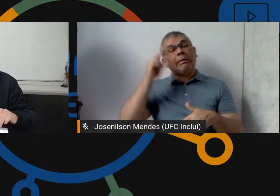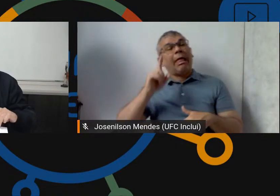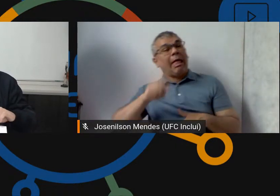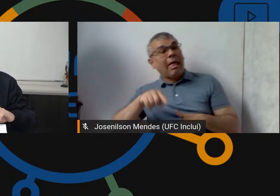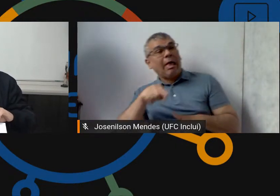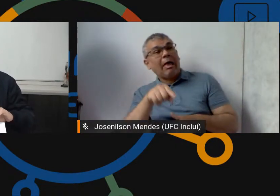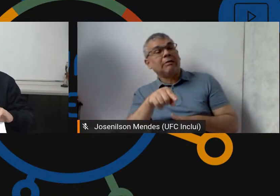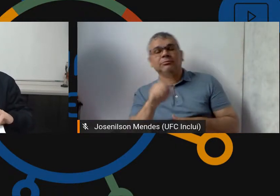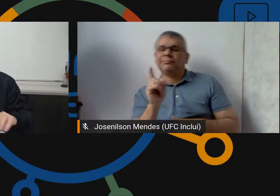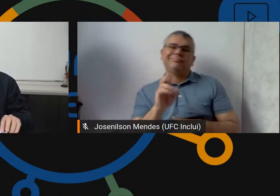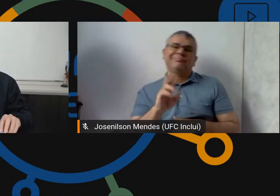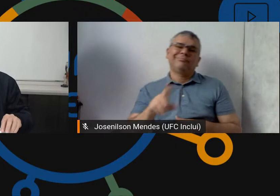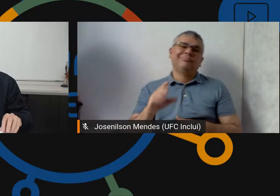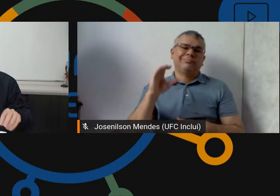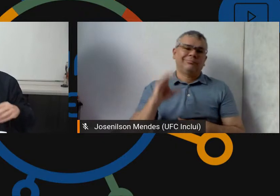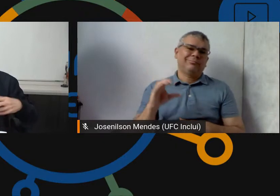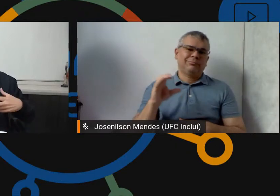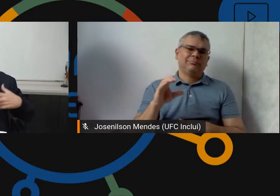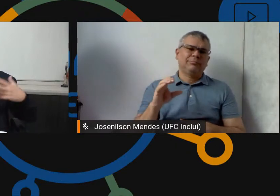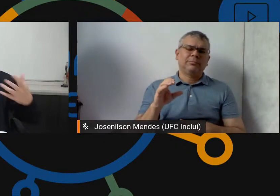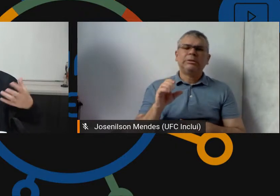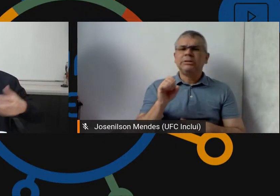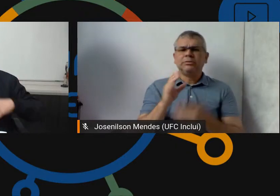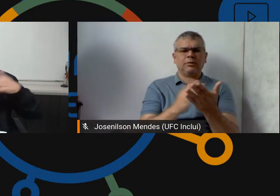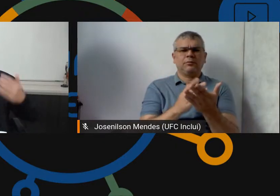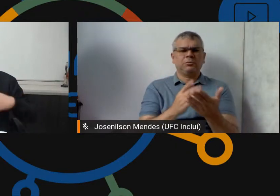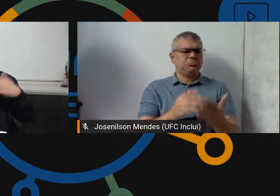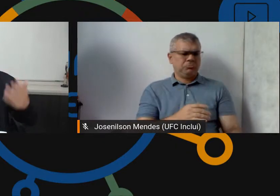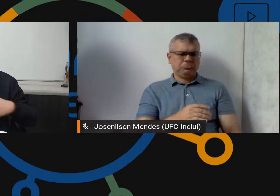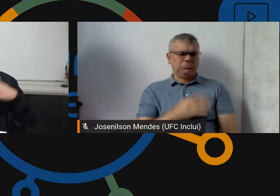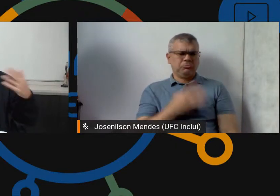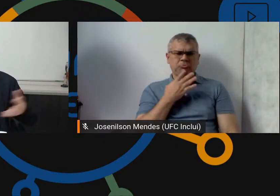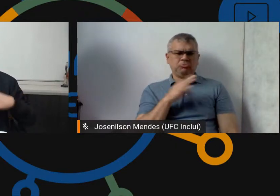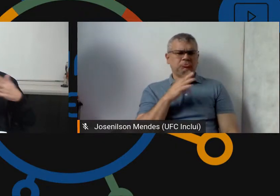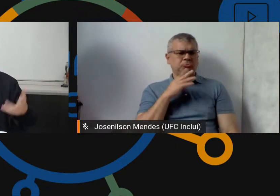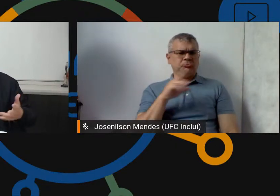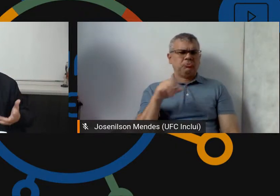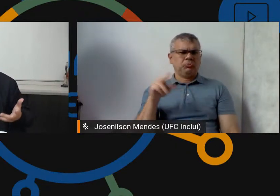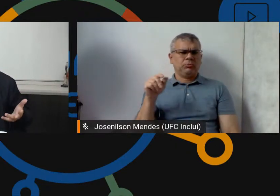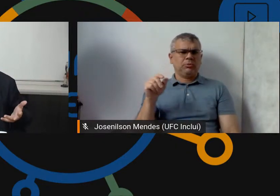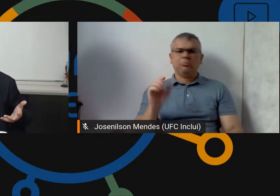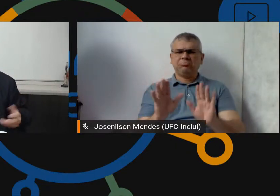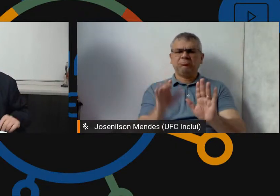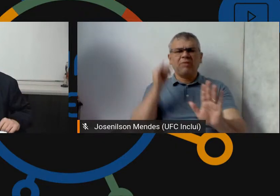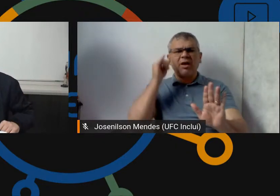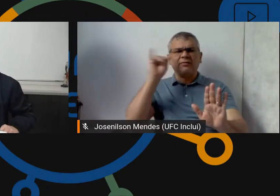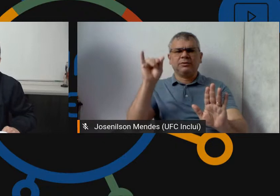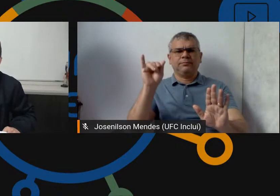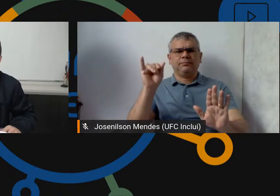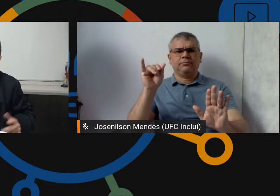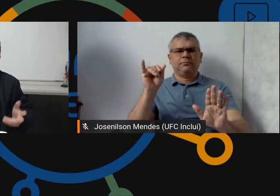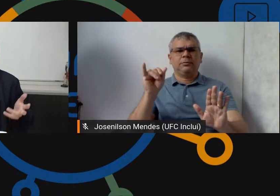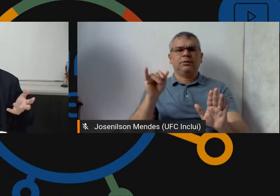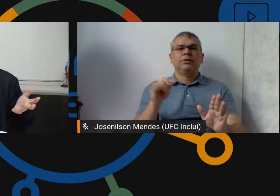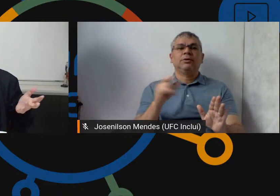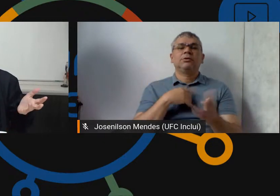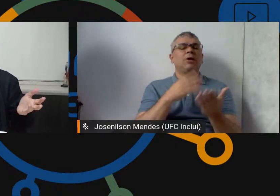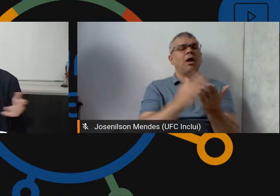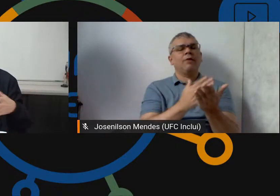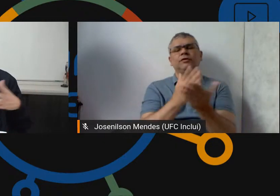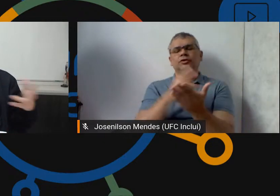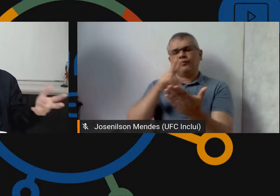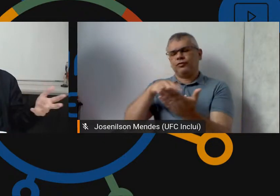E evite revistas desconhecidas. Se ao longo do seu projeto você leu vários artigos de várias revistas, chega uma revista para você que você